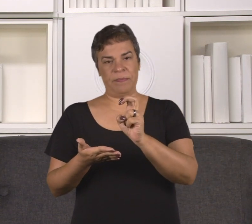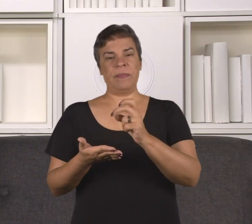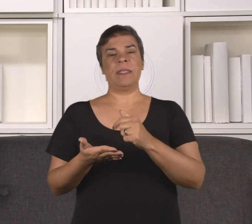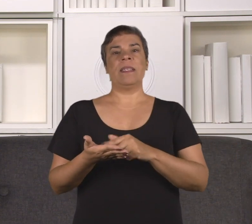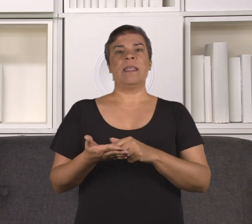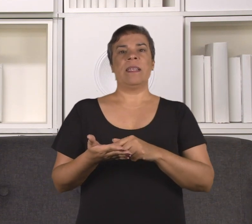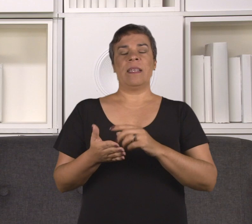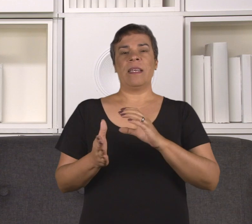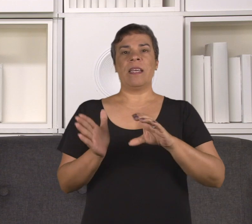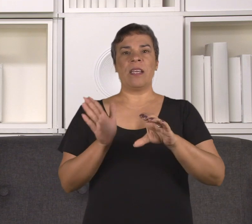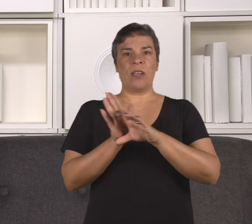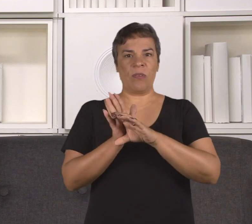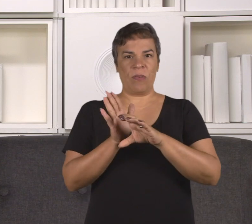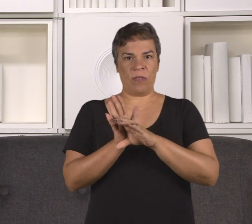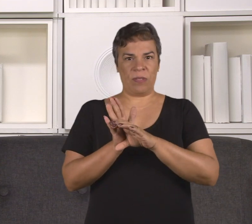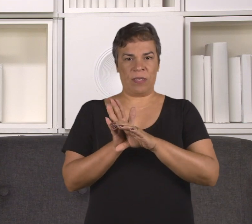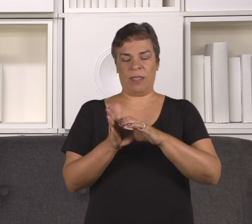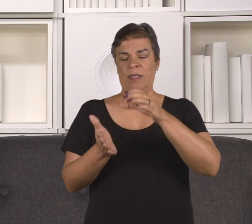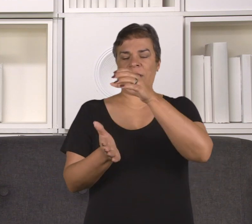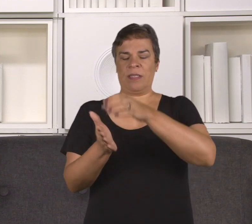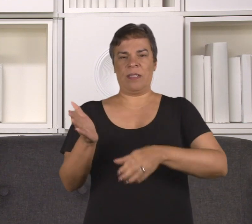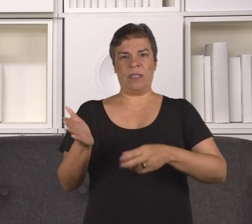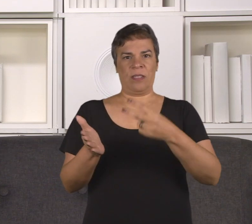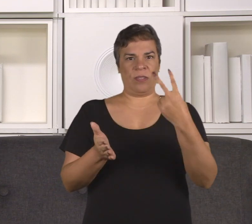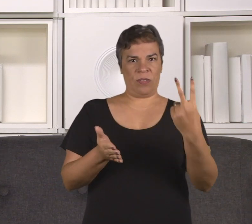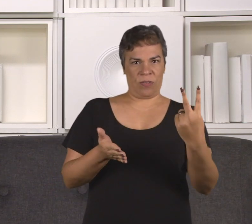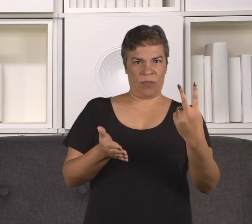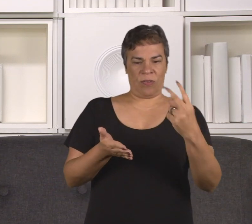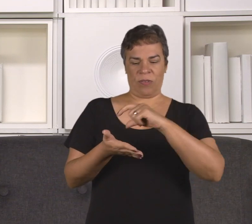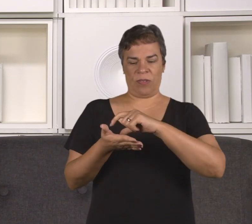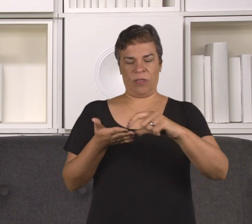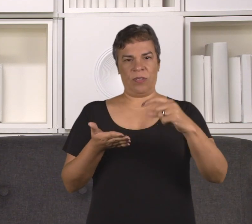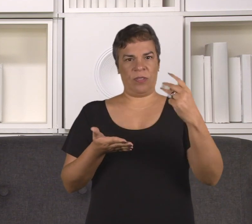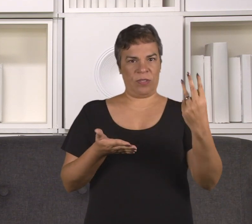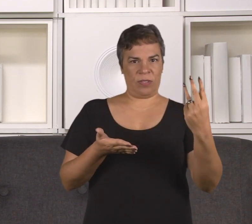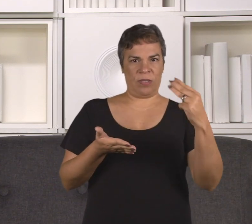e Colossenses 2, 13 a 15.